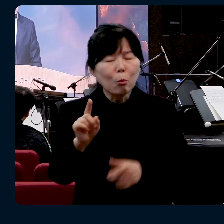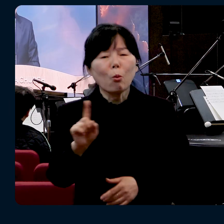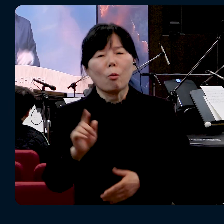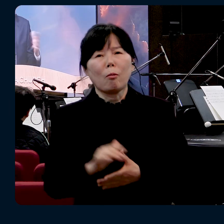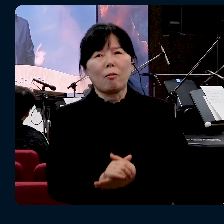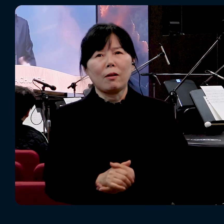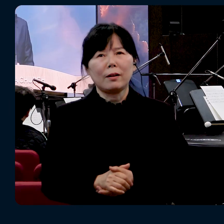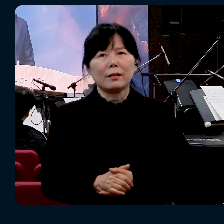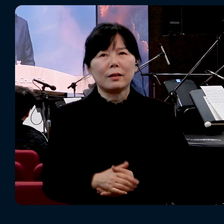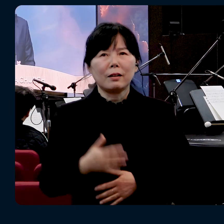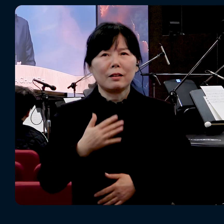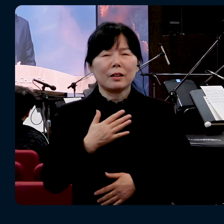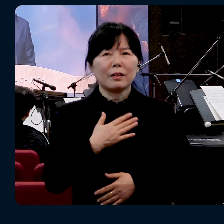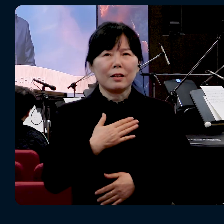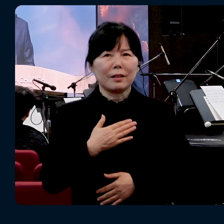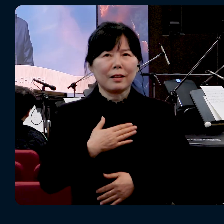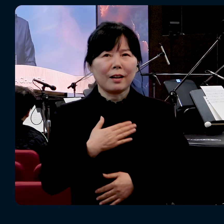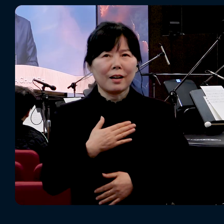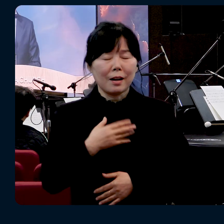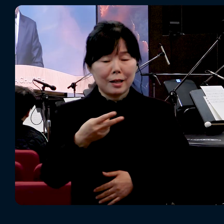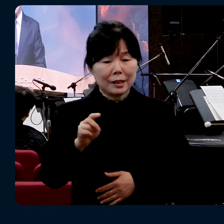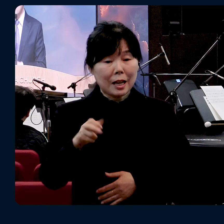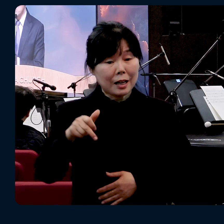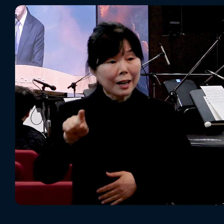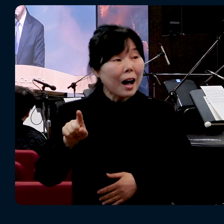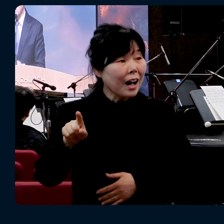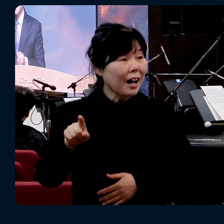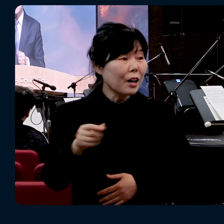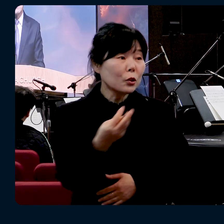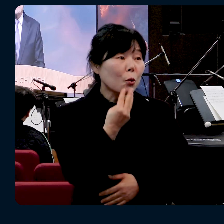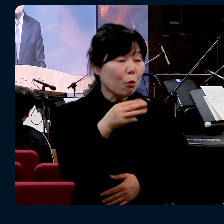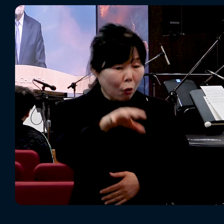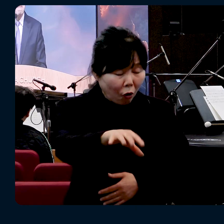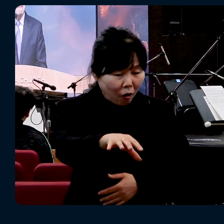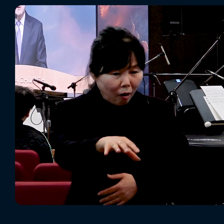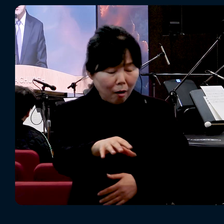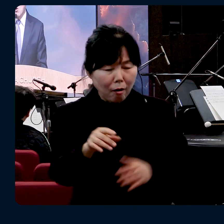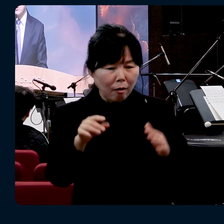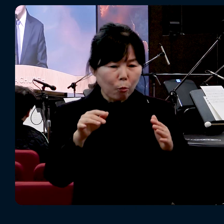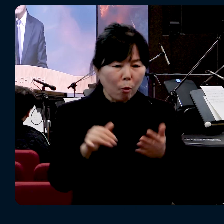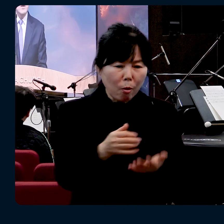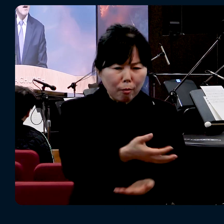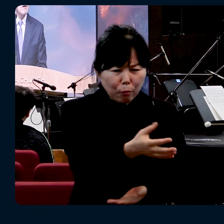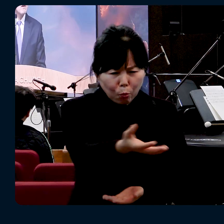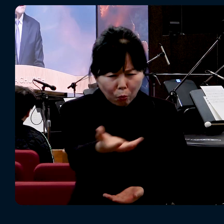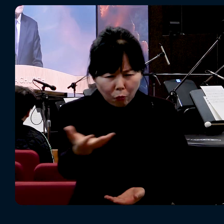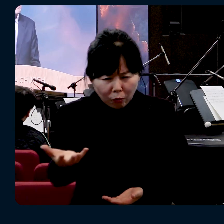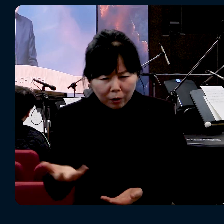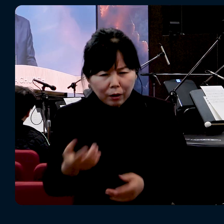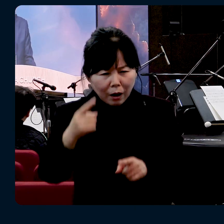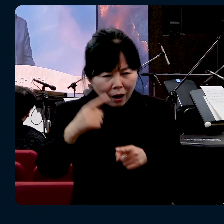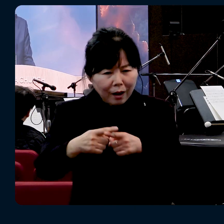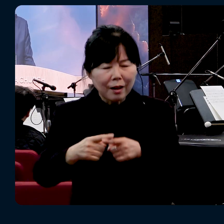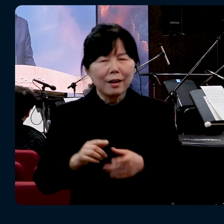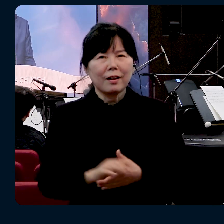충격은 뭐냐면, 제가 이제 다카에 갔더니 이렇게 쭉 가다 보니까